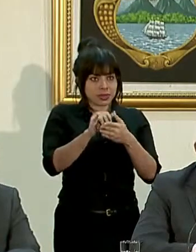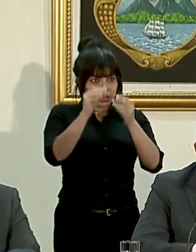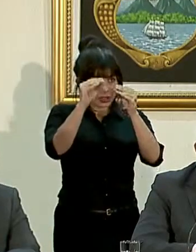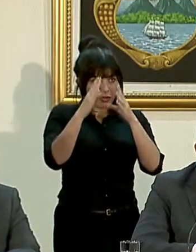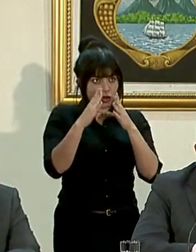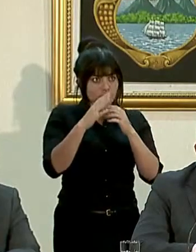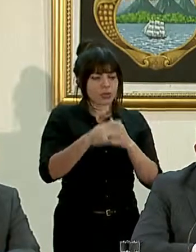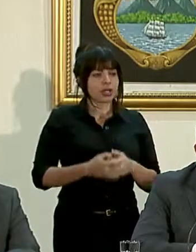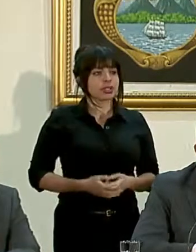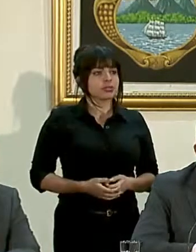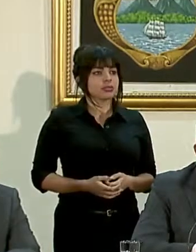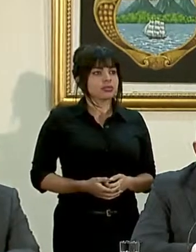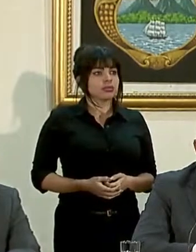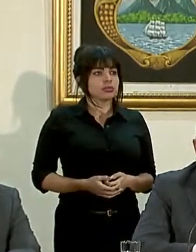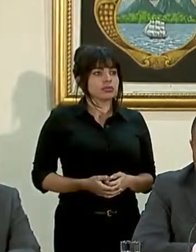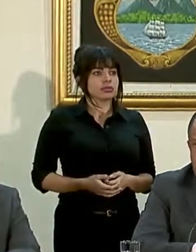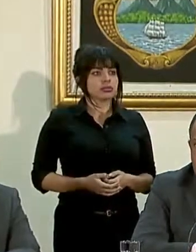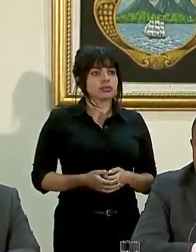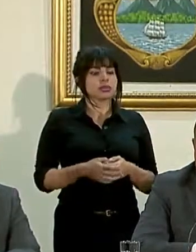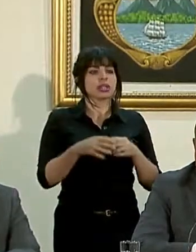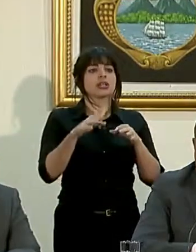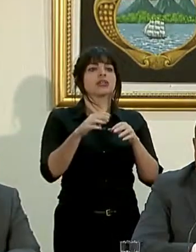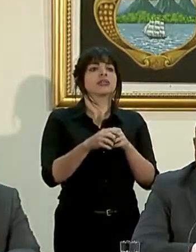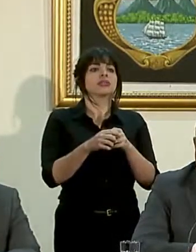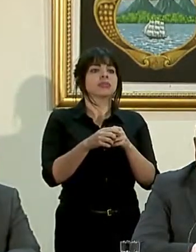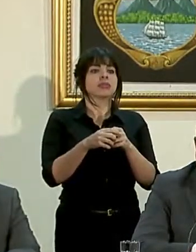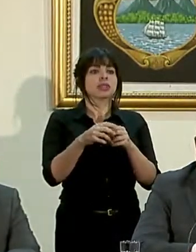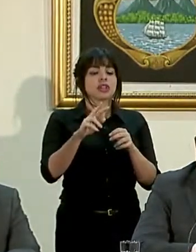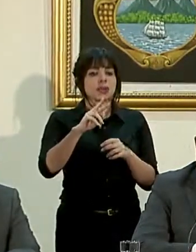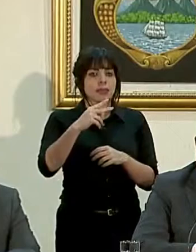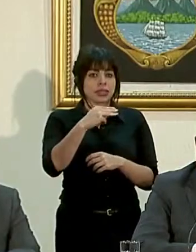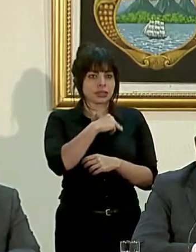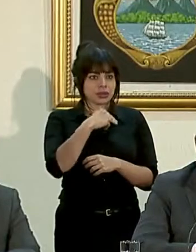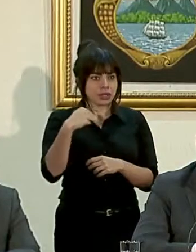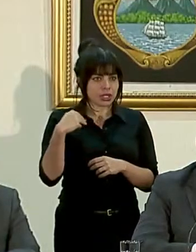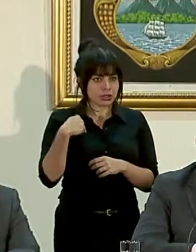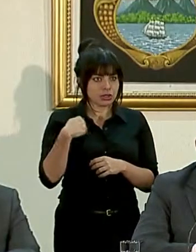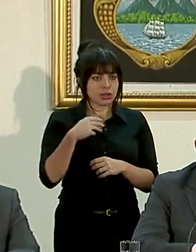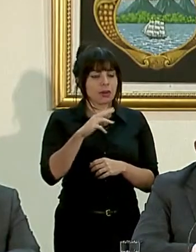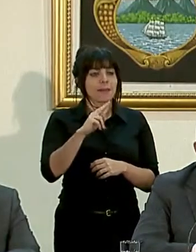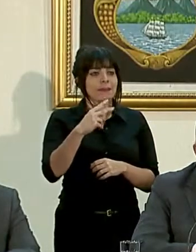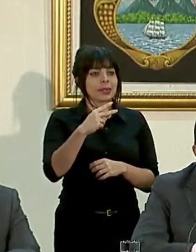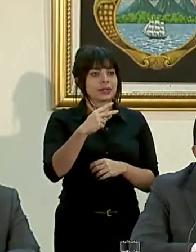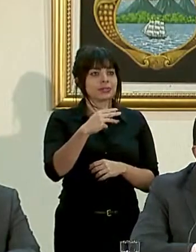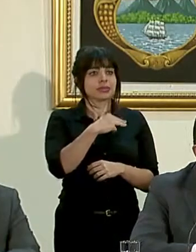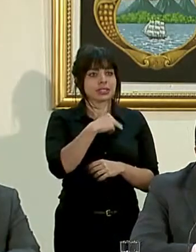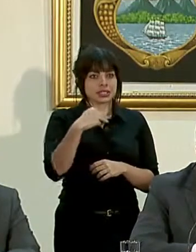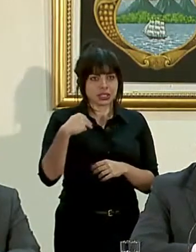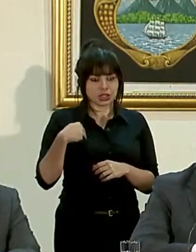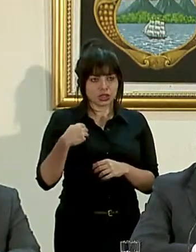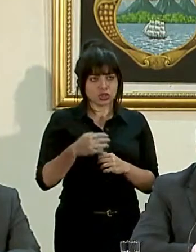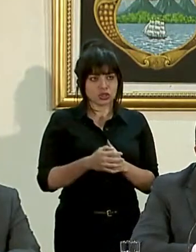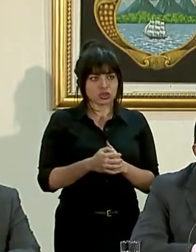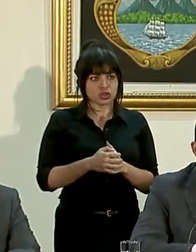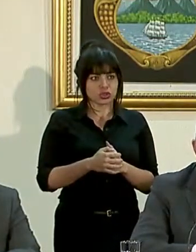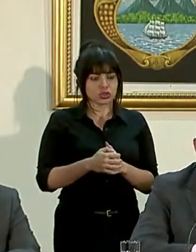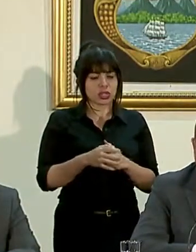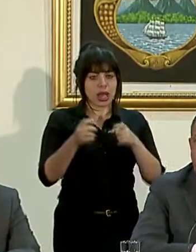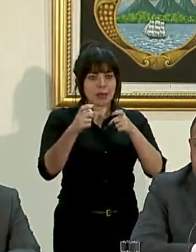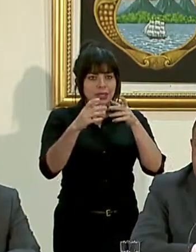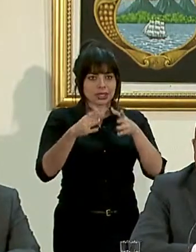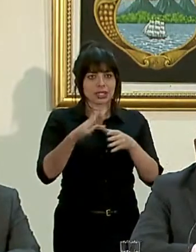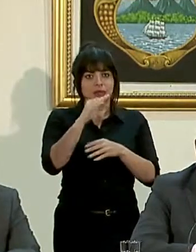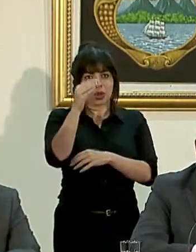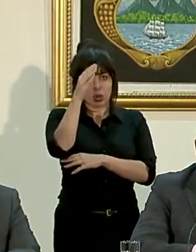informe es destituir a los viceministros, perdón, al viceministro, sí, a los viceministros administrativo y